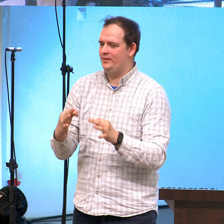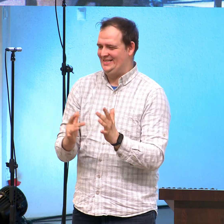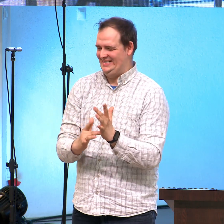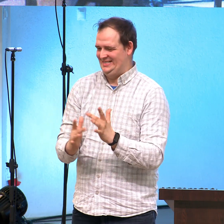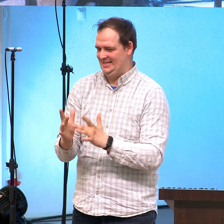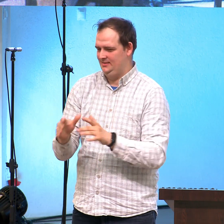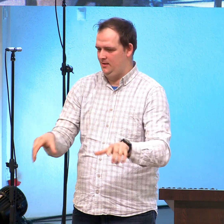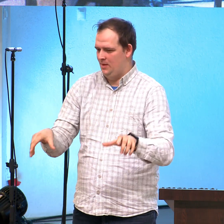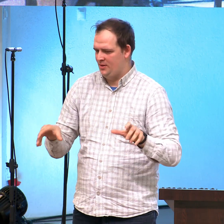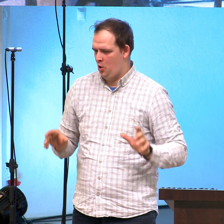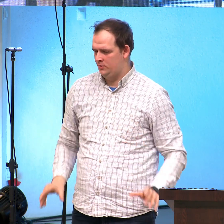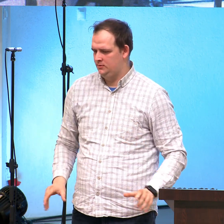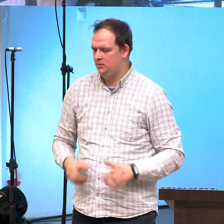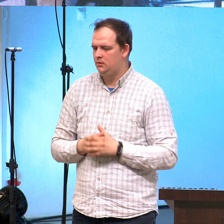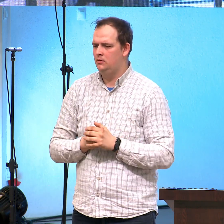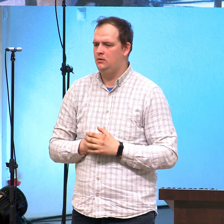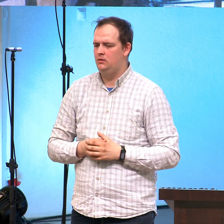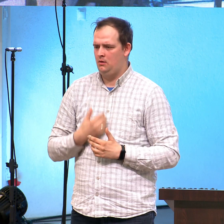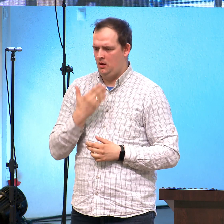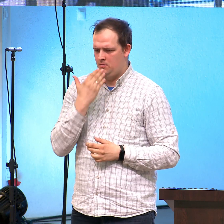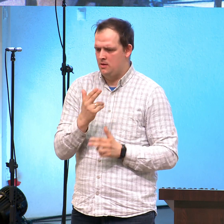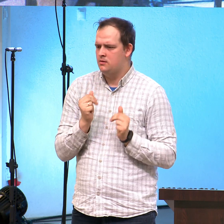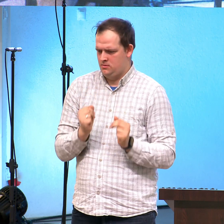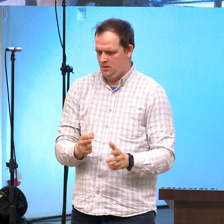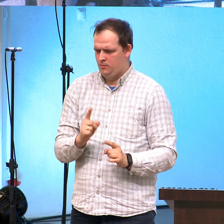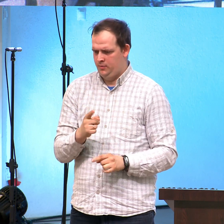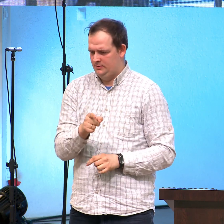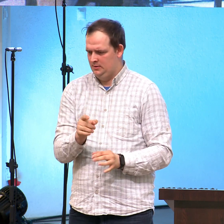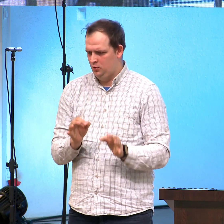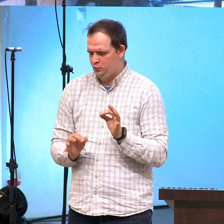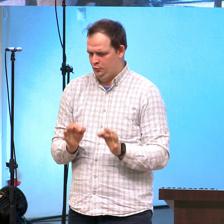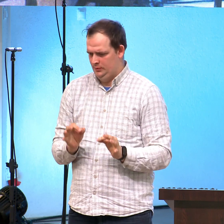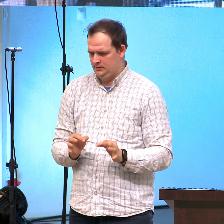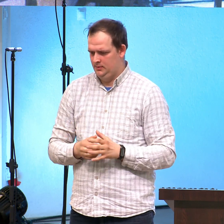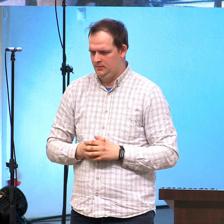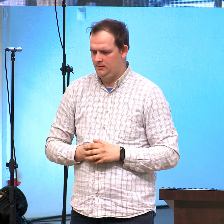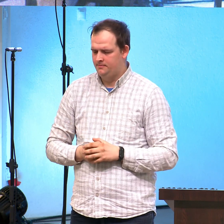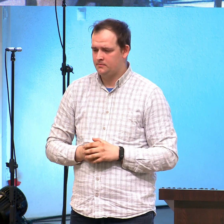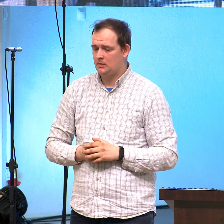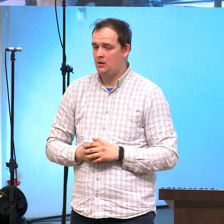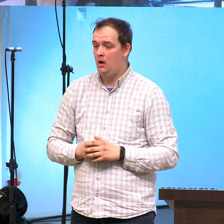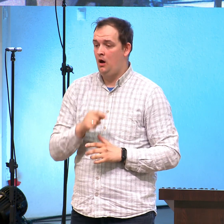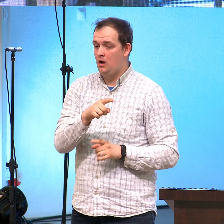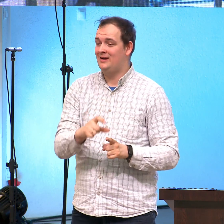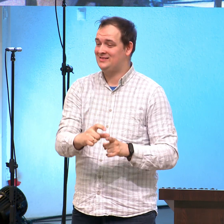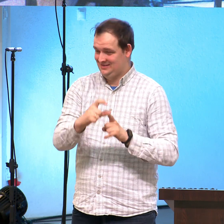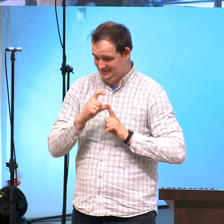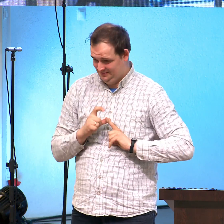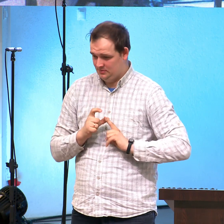уже приближается суд Господень, я сильно переживаю. А почему ты знаешь, что это